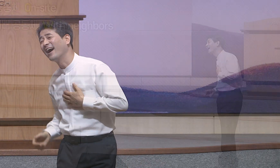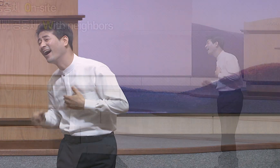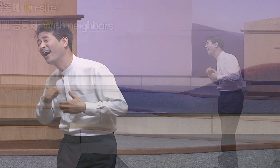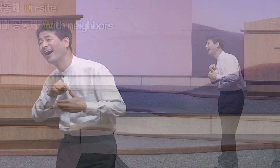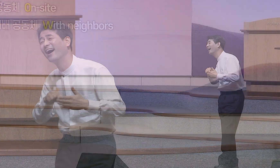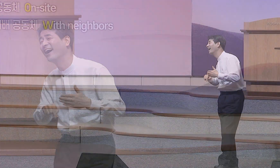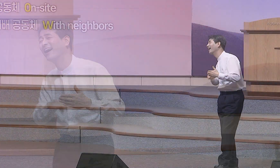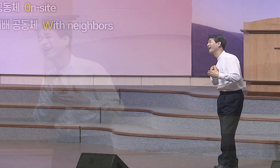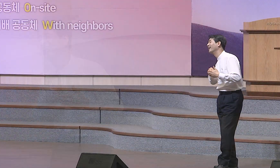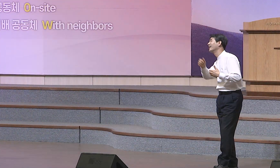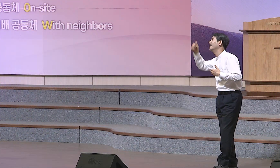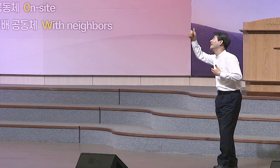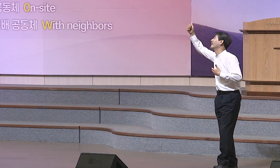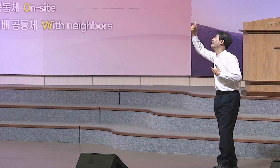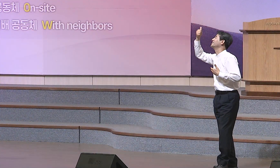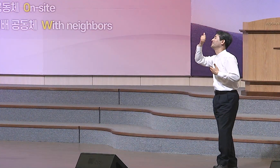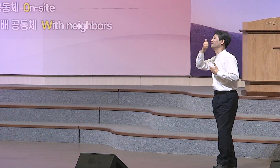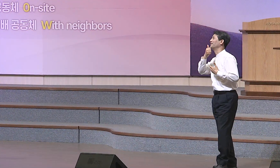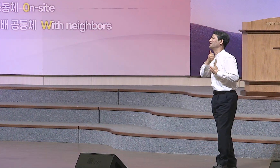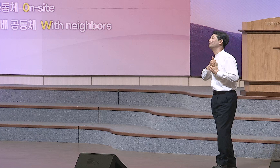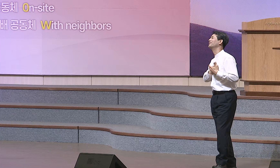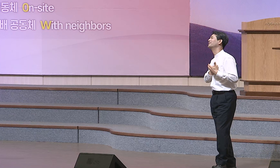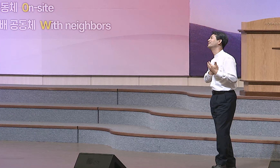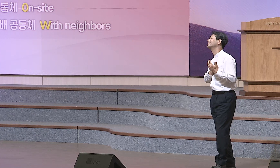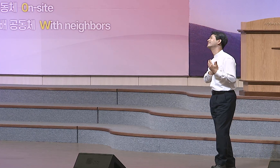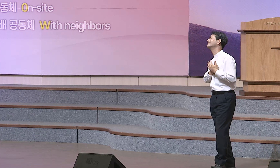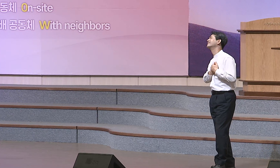내 안에 계셔